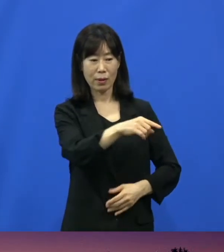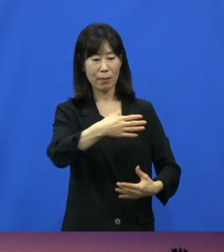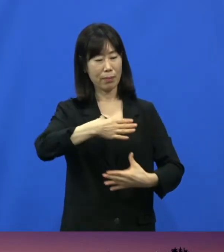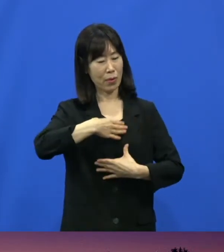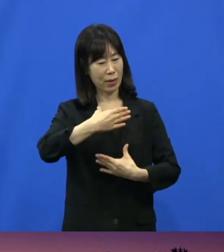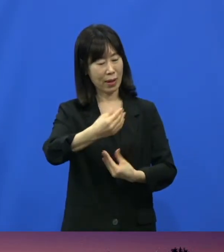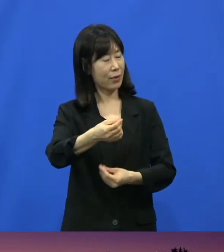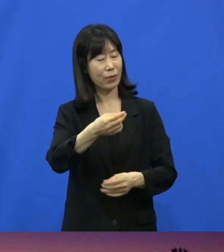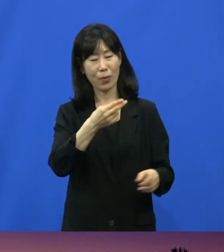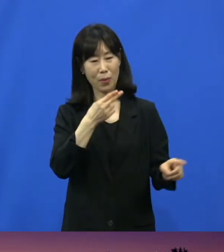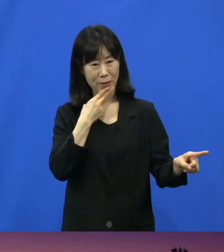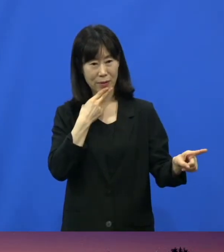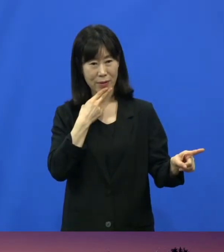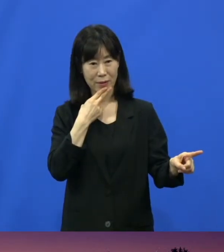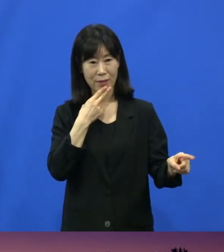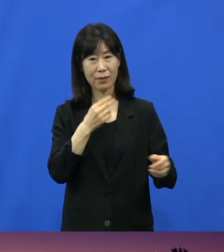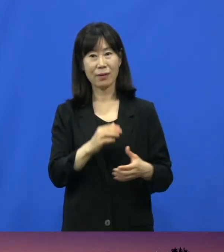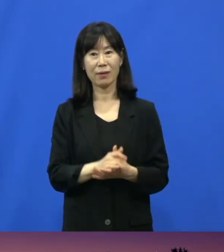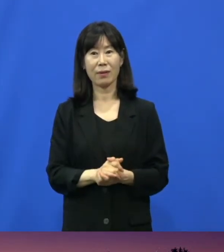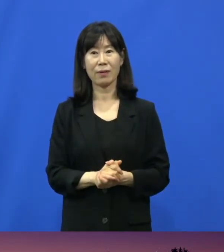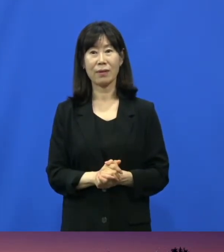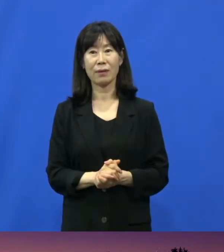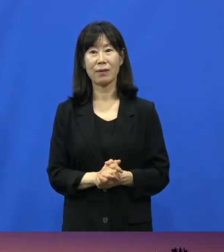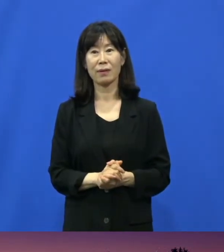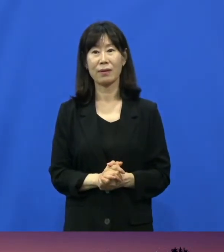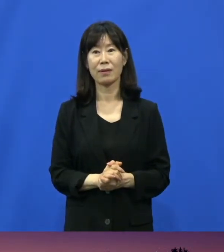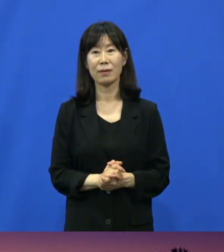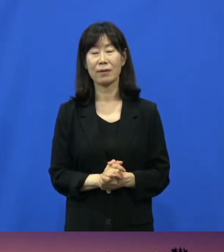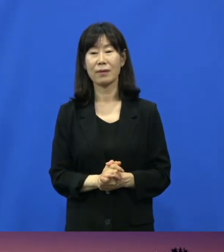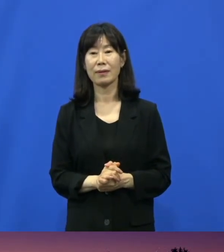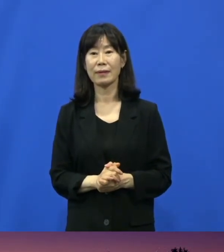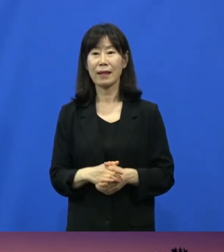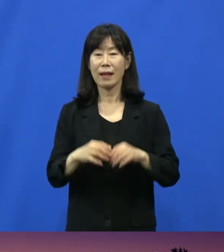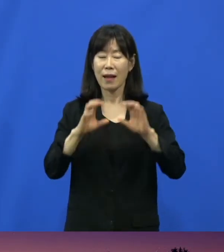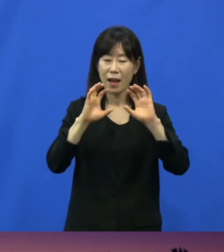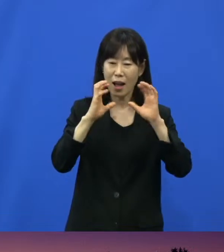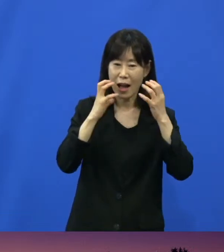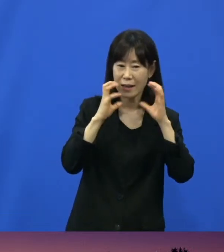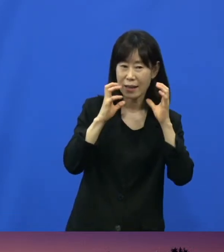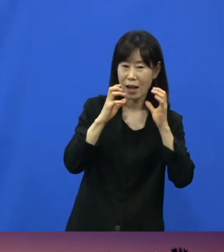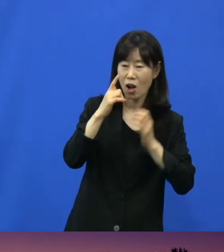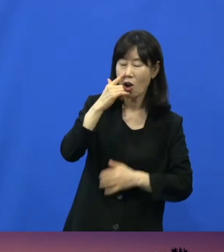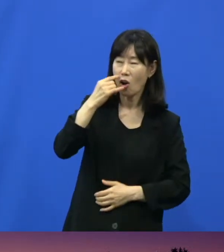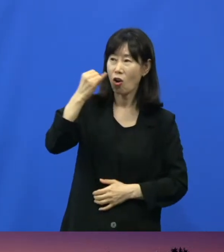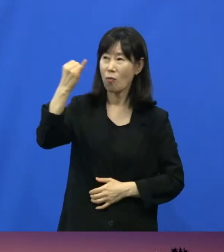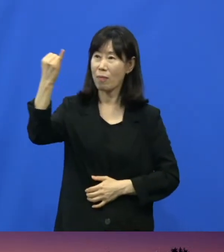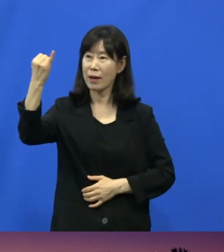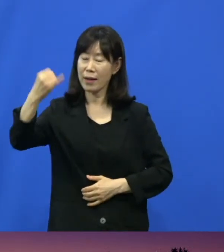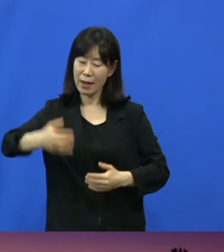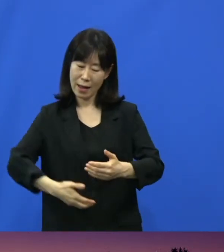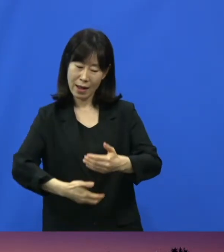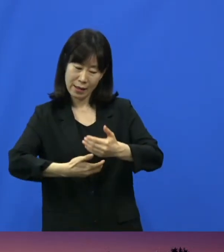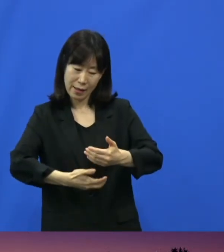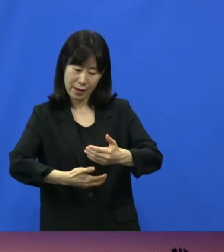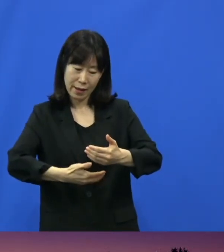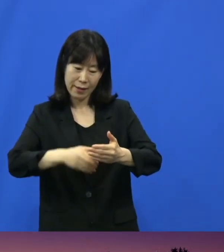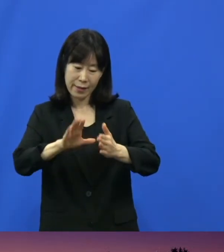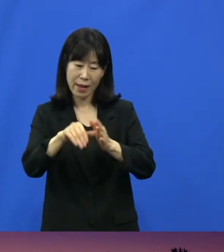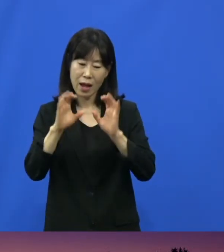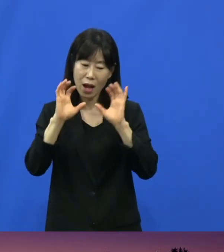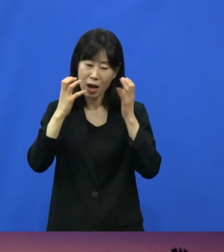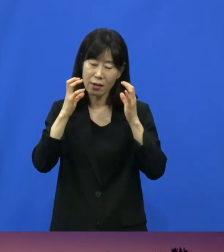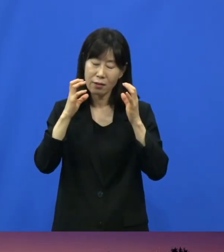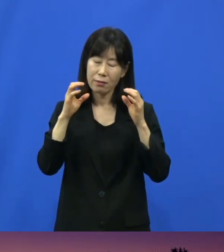어려요. 안겨 있는 모습은 어떻게 보면 아기가 엄마의 품에 안겨 있는 모습은 아무것도 안 하는 것처럼 보일 수 있을지